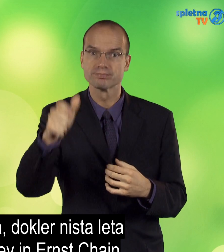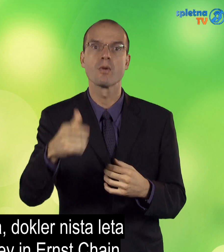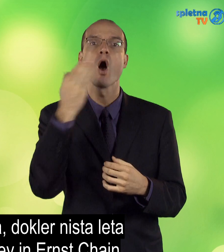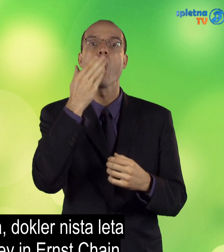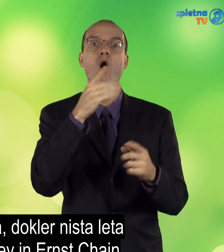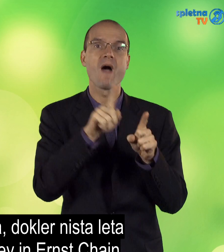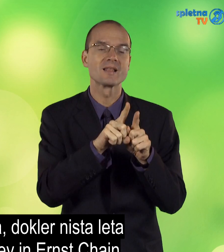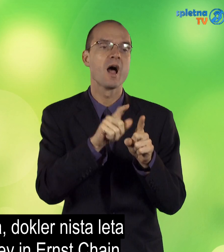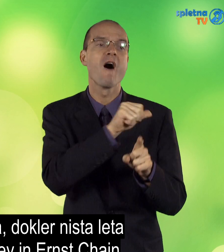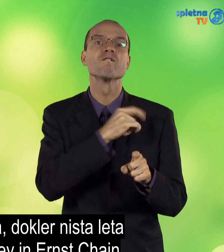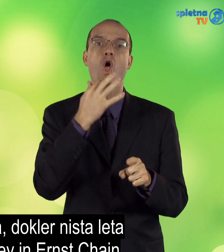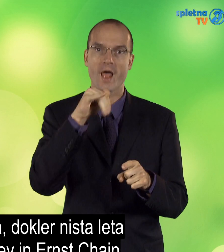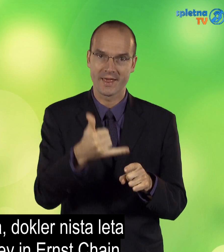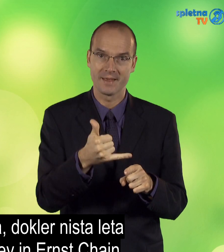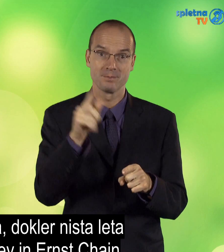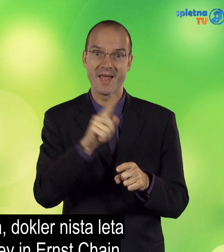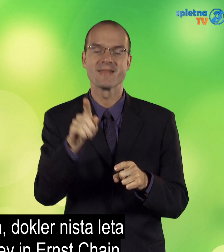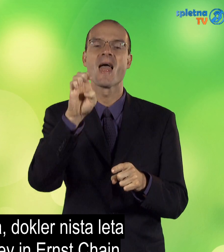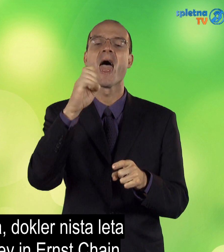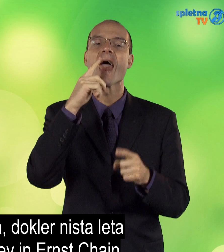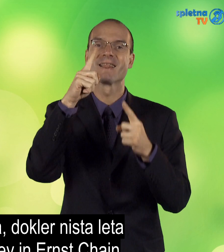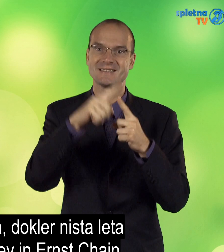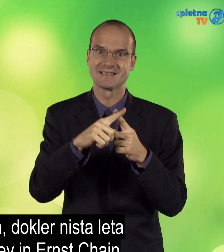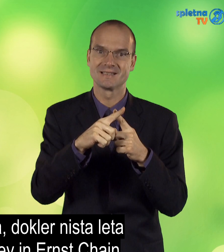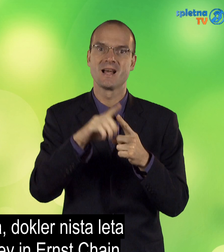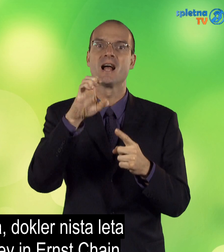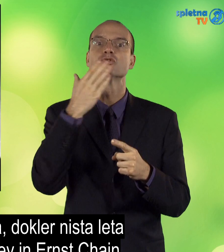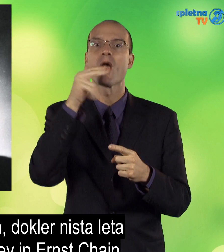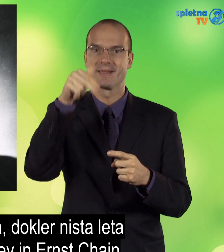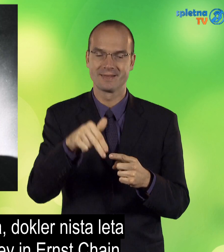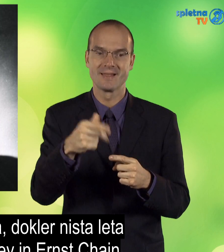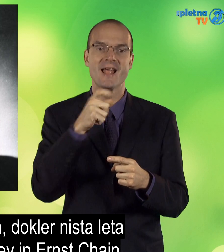Chain iz Oxforda začela izvajati poskusov na miših in potem na ljudeh.